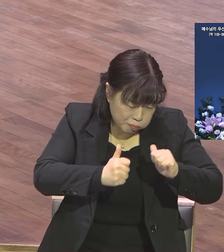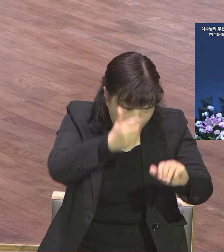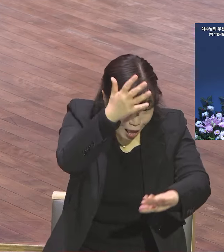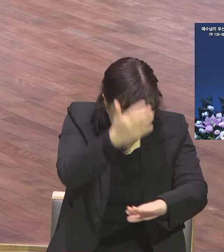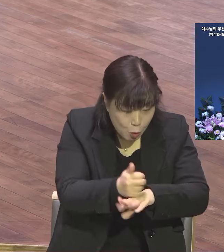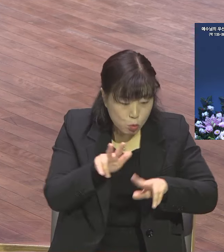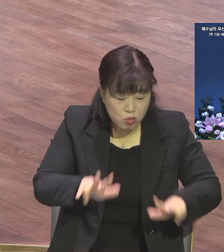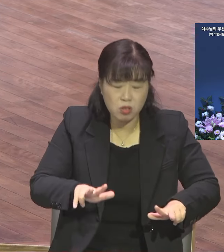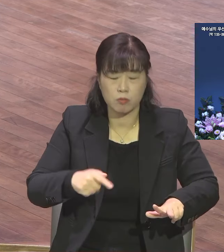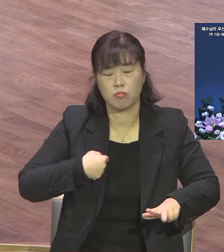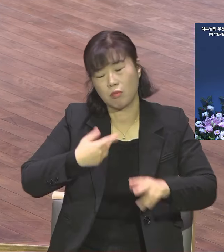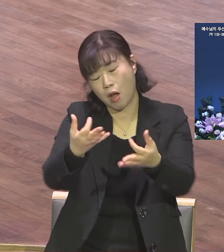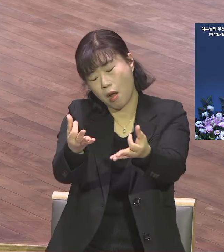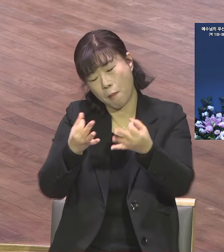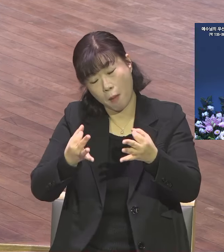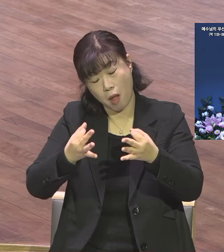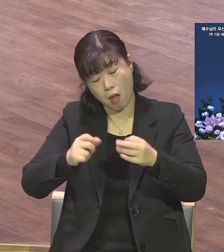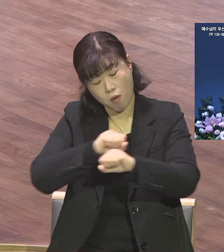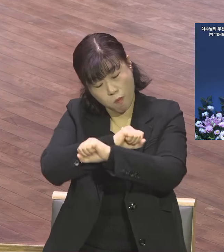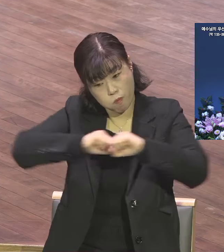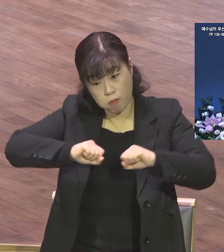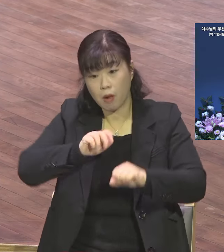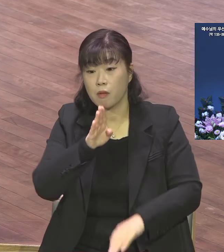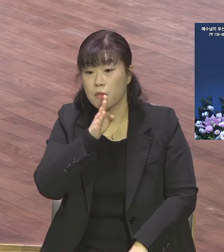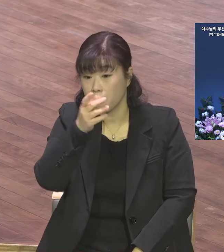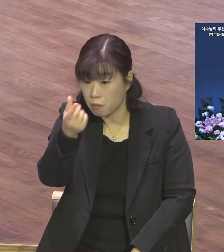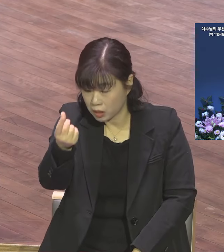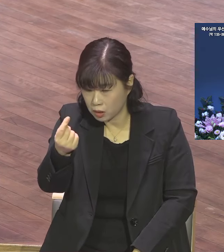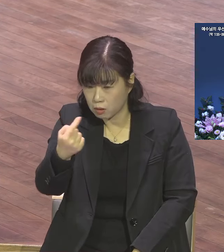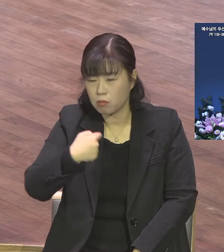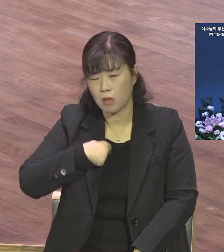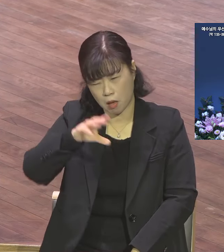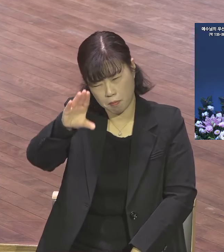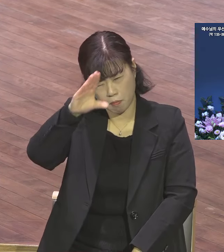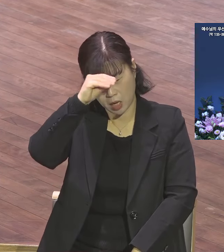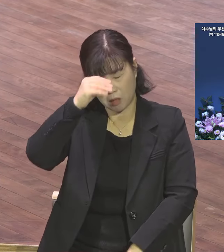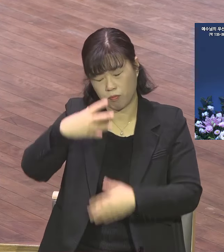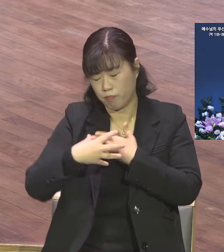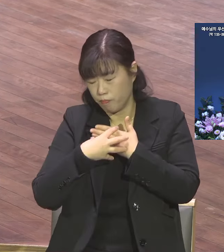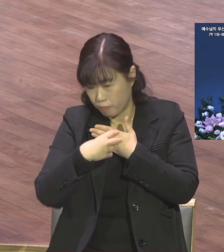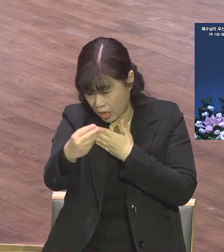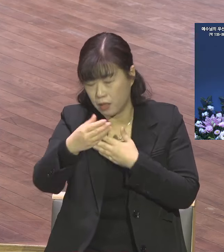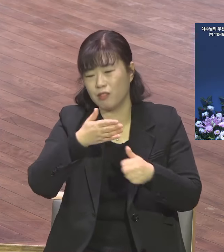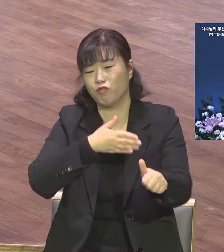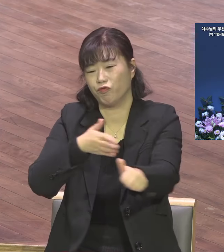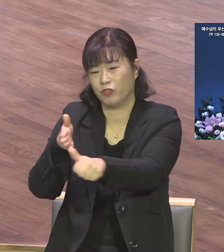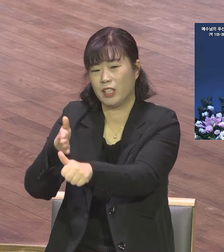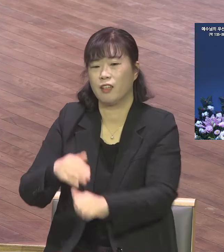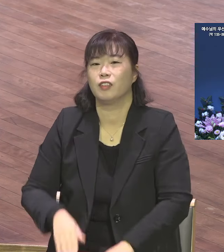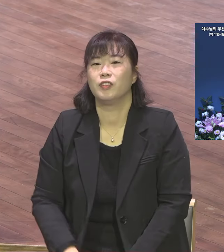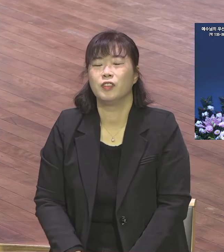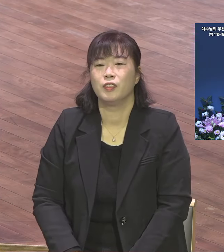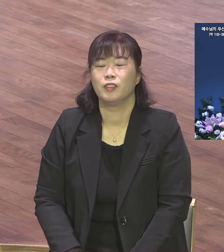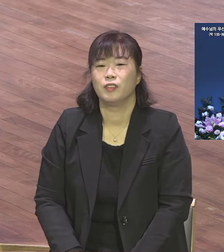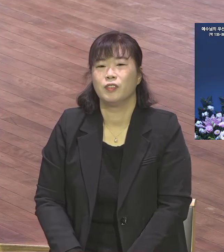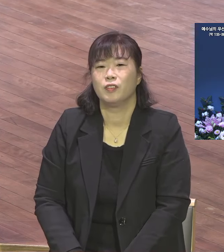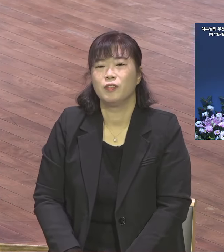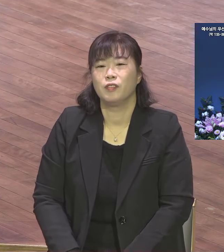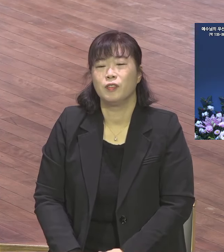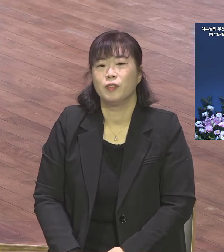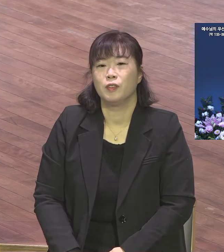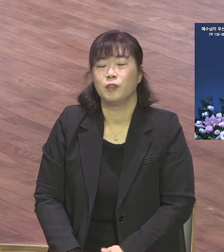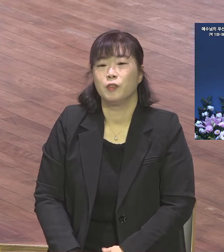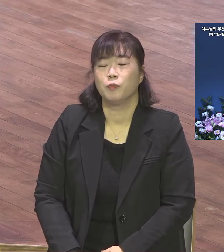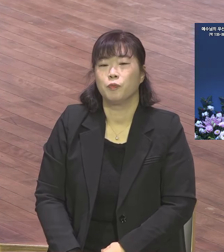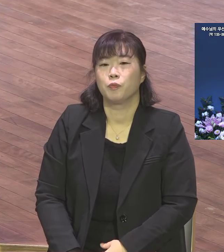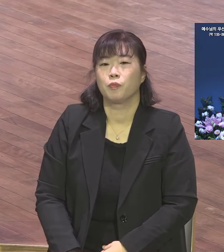믿든지 말든지 하든지 말든지 더 이상 말 못해요. 그래서 모든 삶의 현장에 생명을 살리는